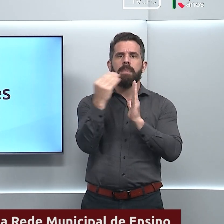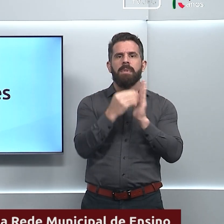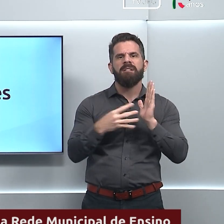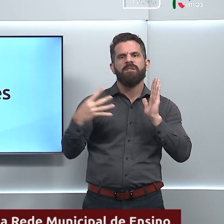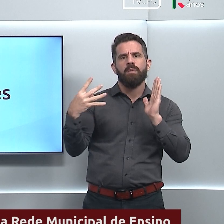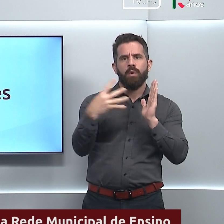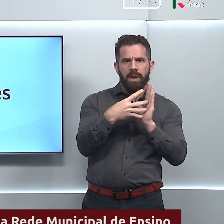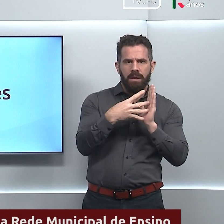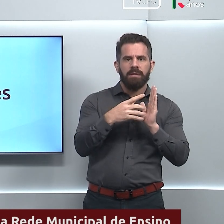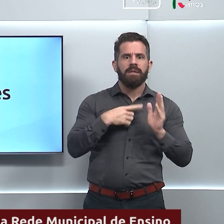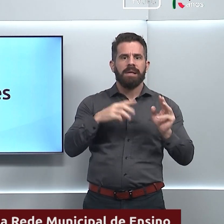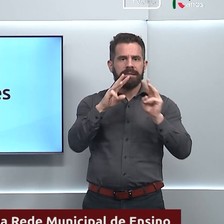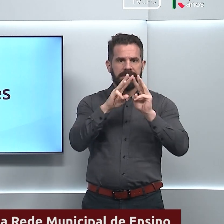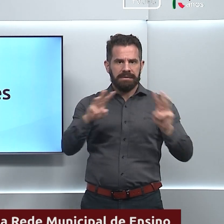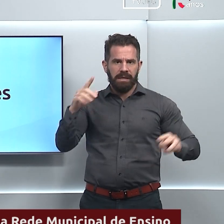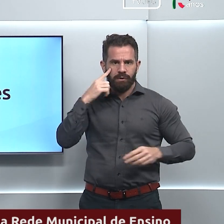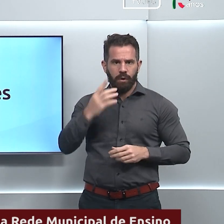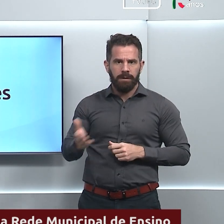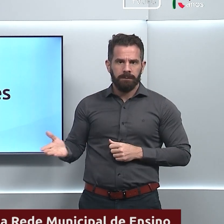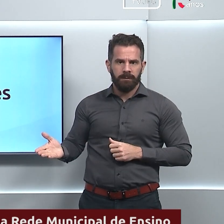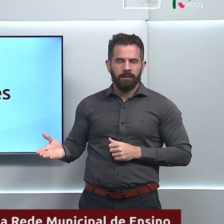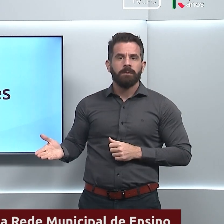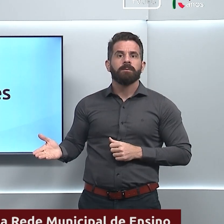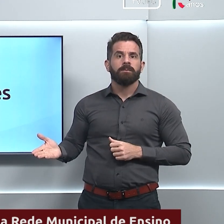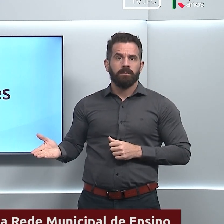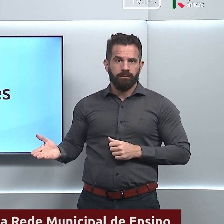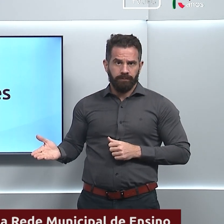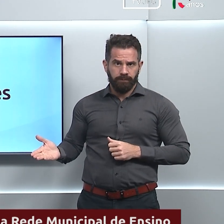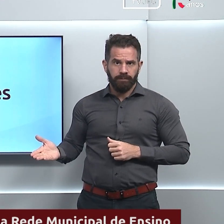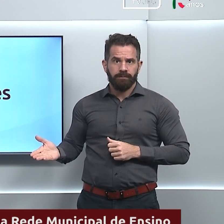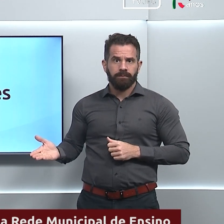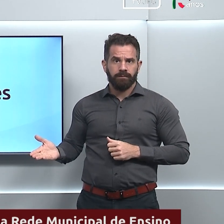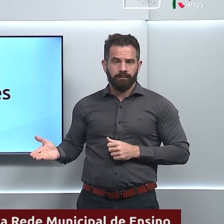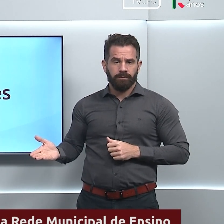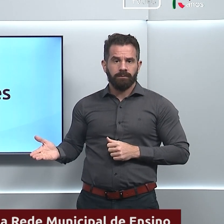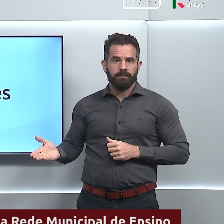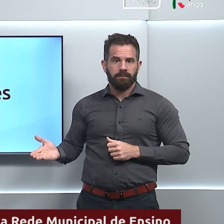formulário que está disponível nesse site que está aqui na sua tela,